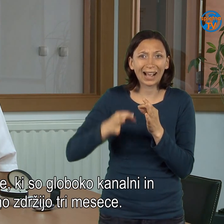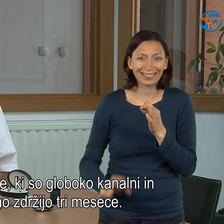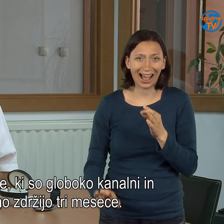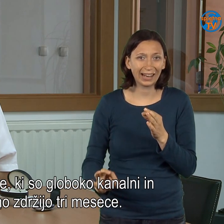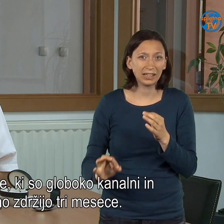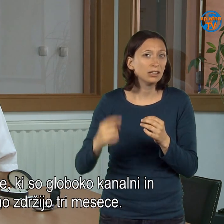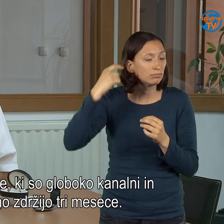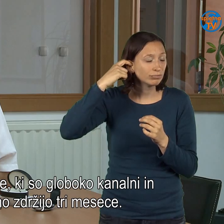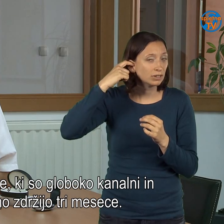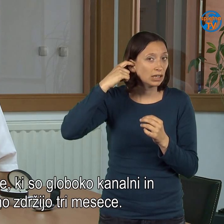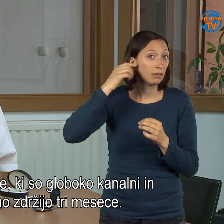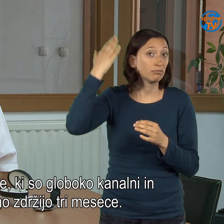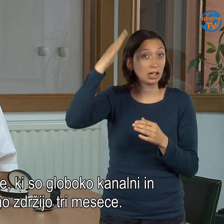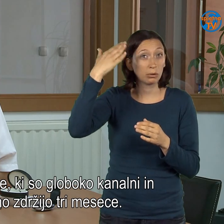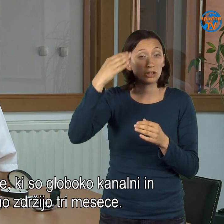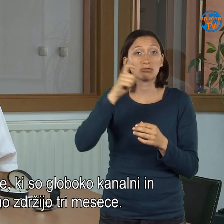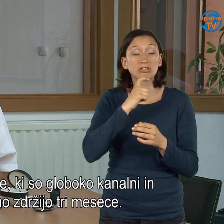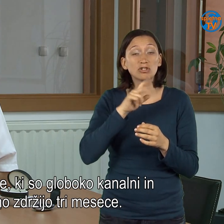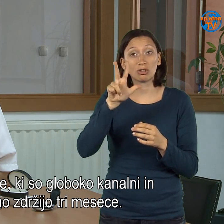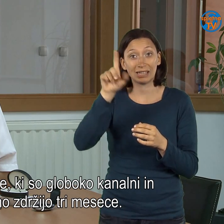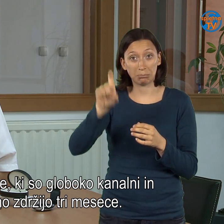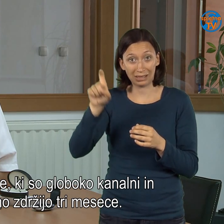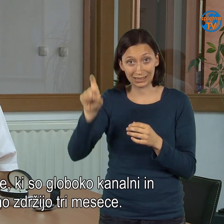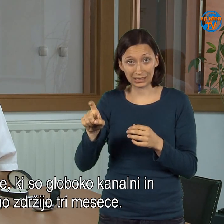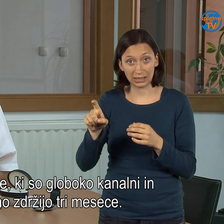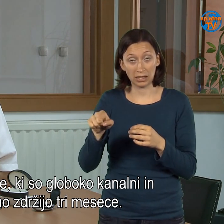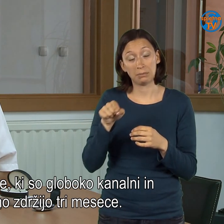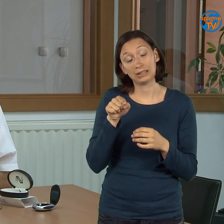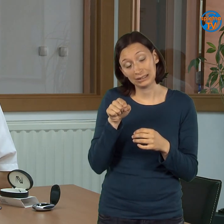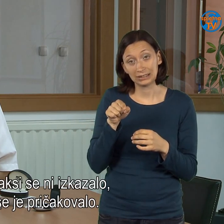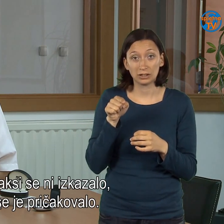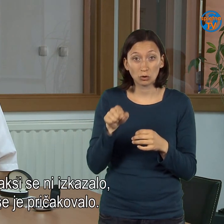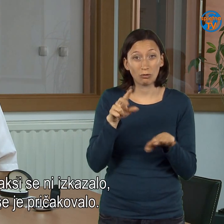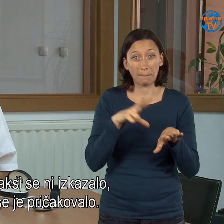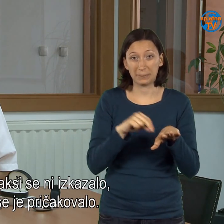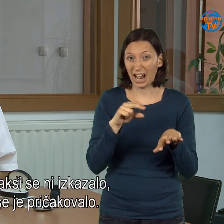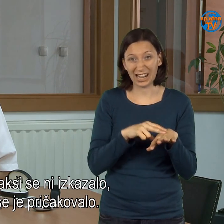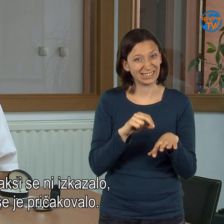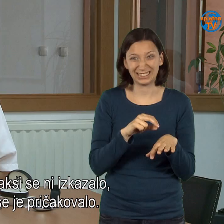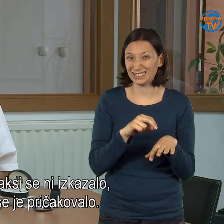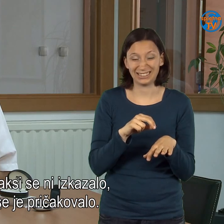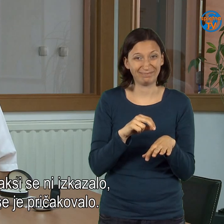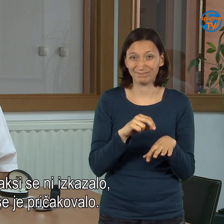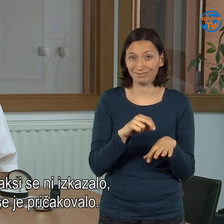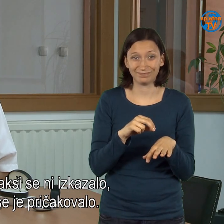kanalni in teoretično zdržijo 3 mesece, samo to v